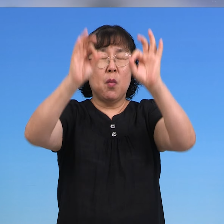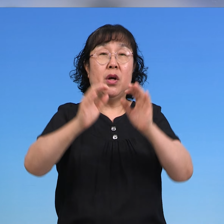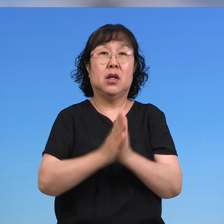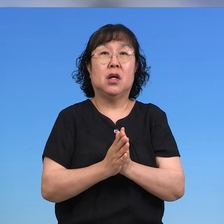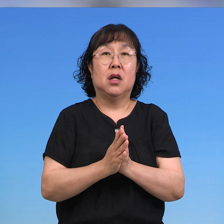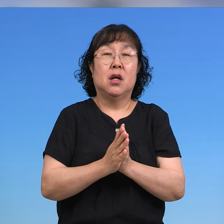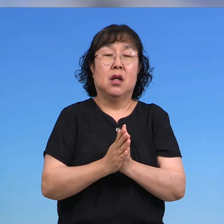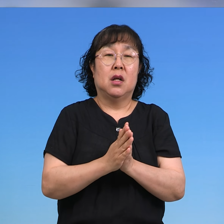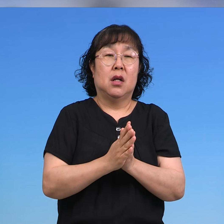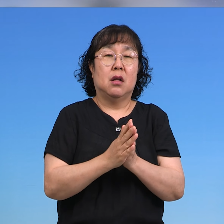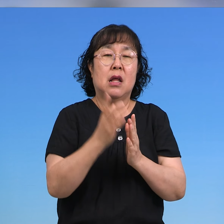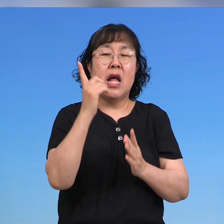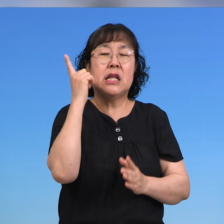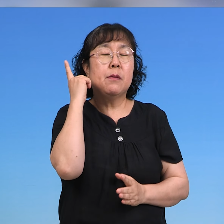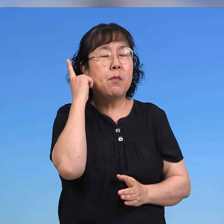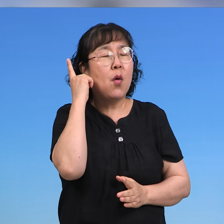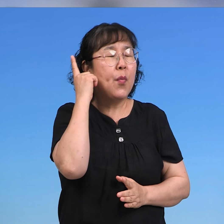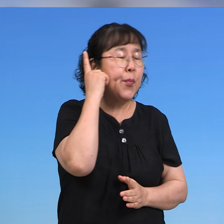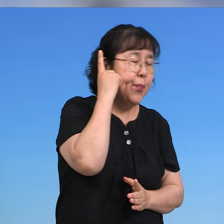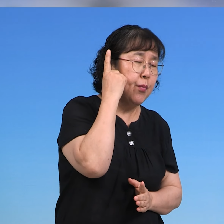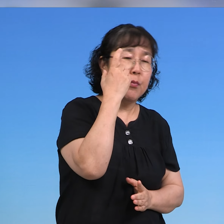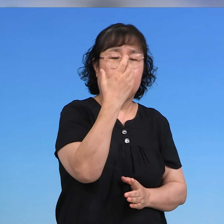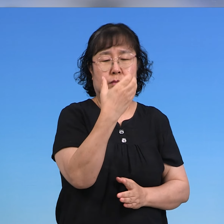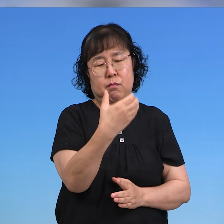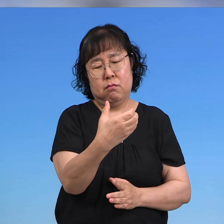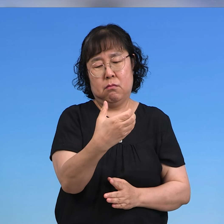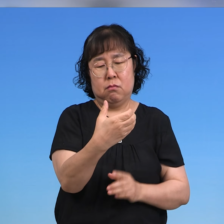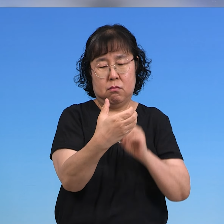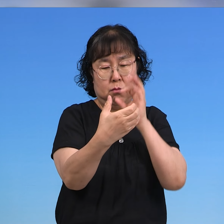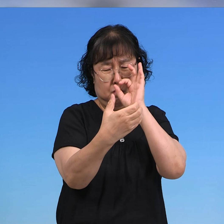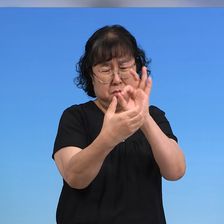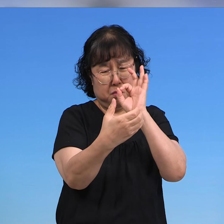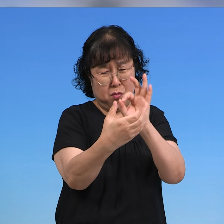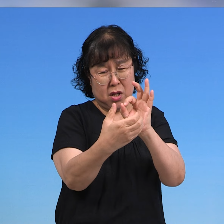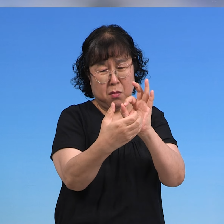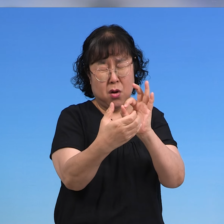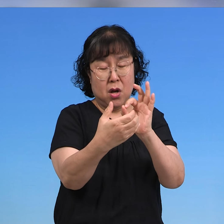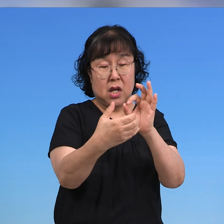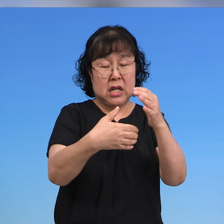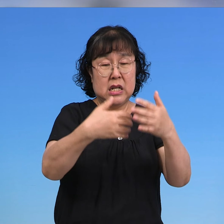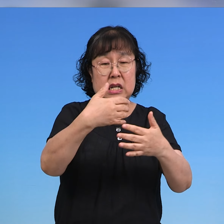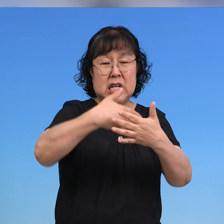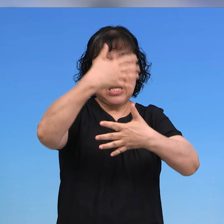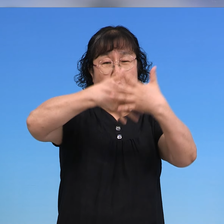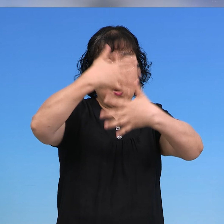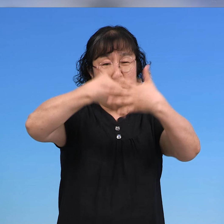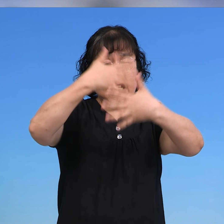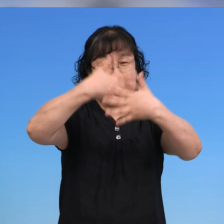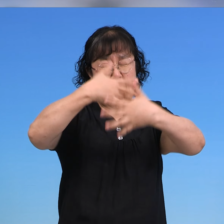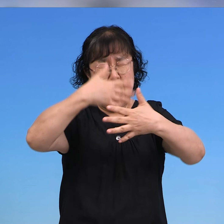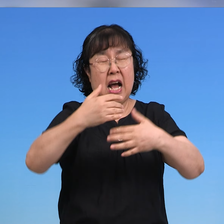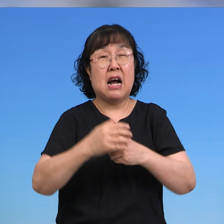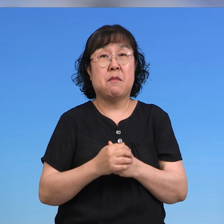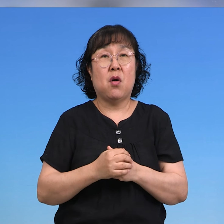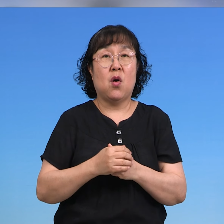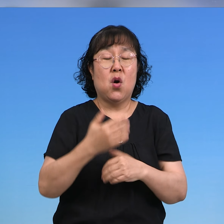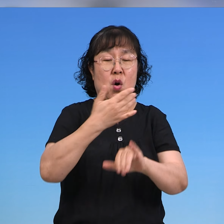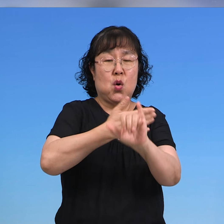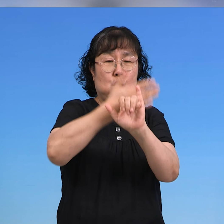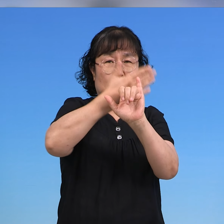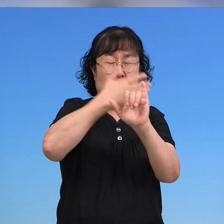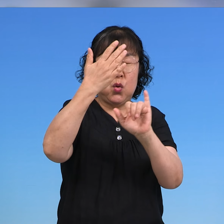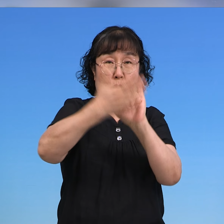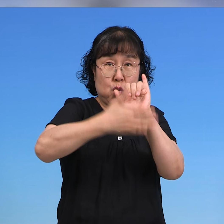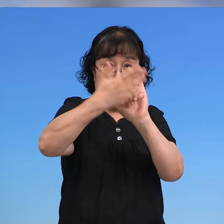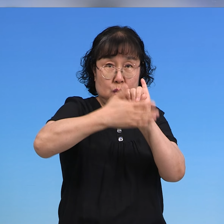사람의 관심이 많아서 쓱 다니면서 뭐 보는지를 봐요. 이렇게 쓱 이렇게 보면은 뭐